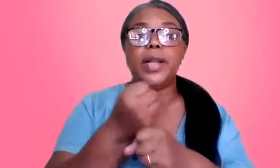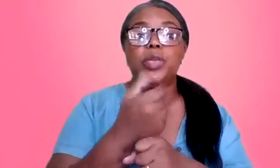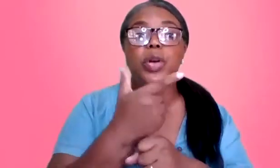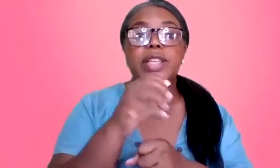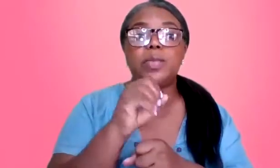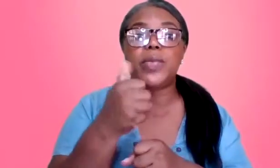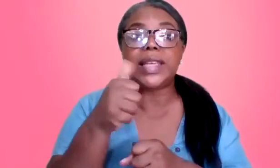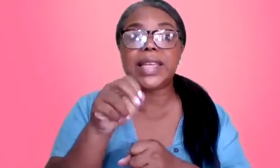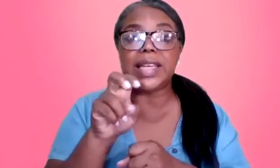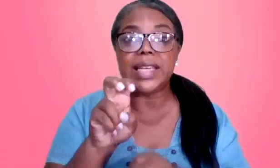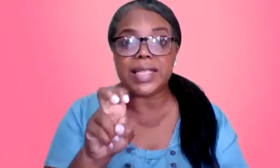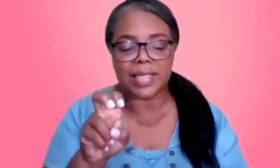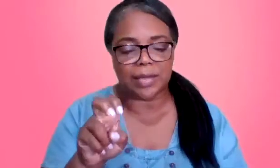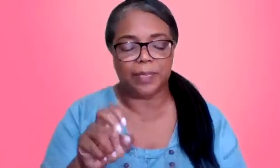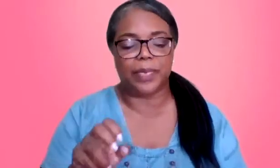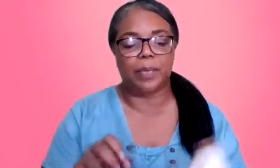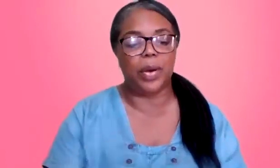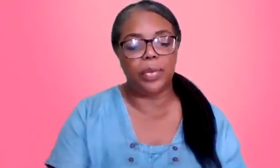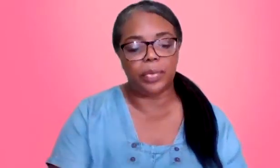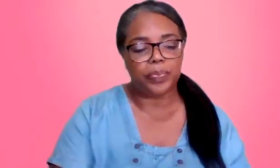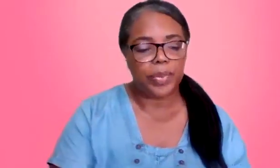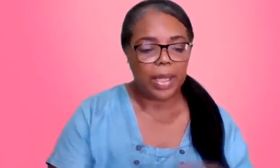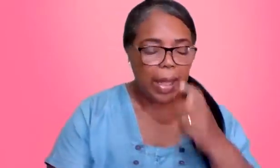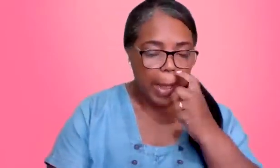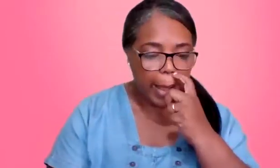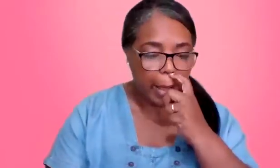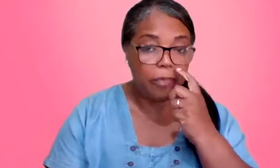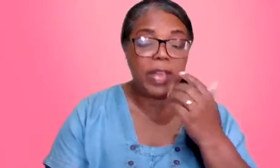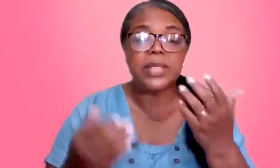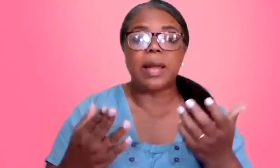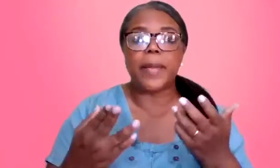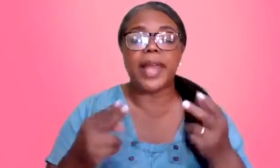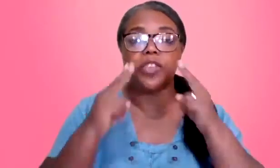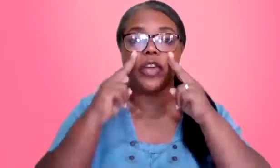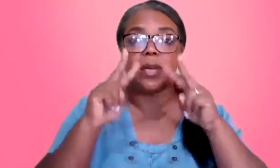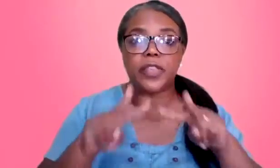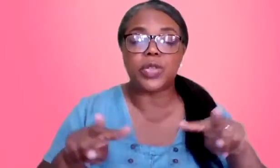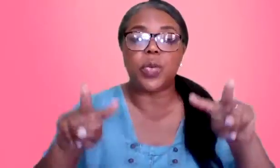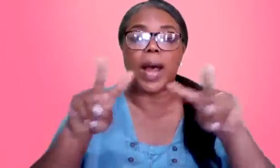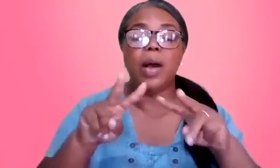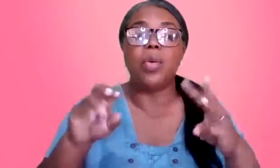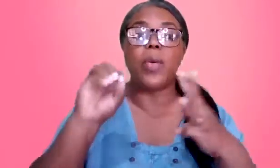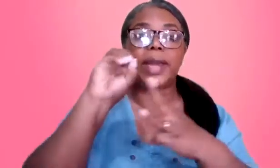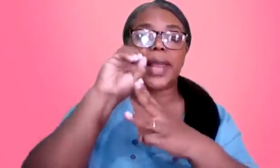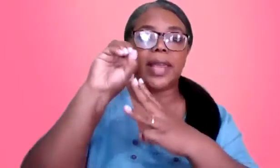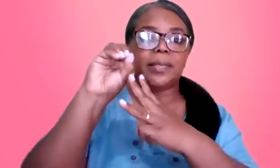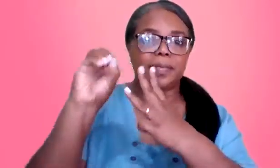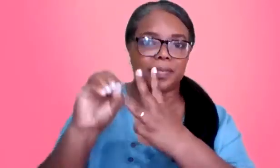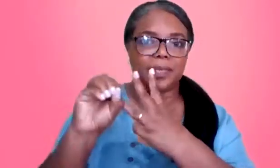ano 2015, tá bom? Vimos também de forma visual o Enem,